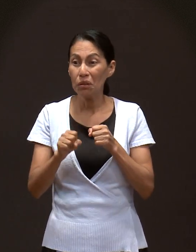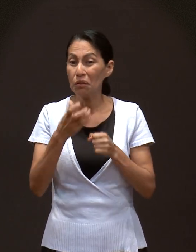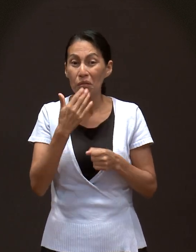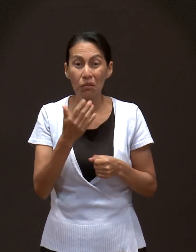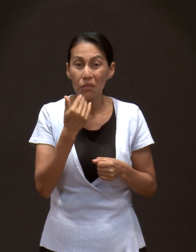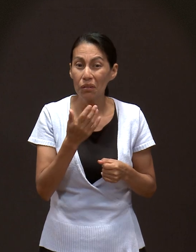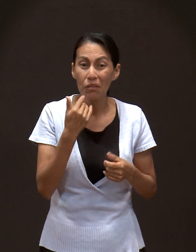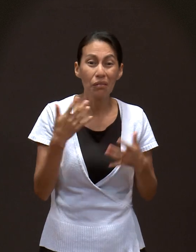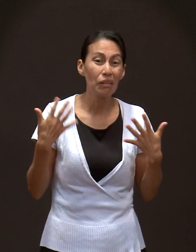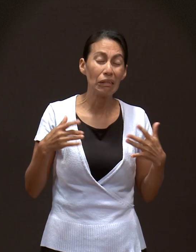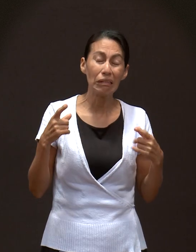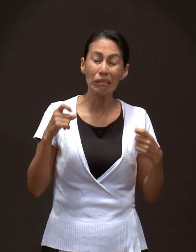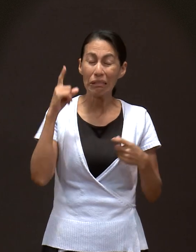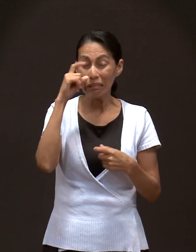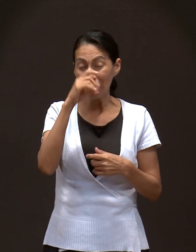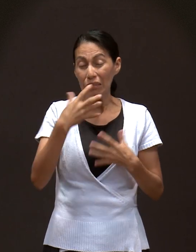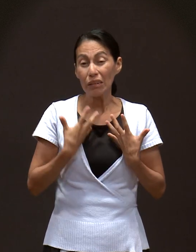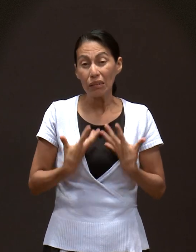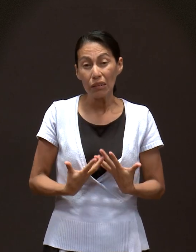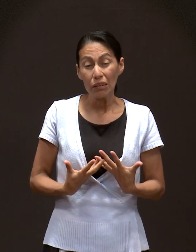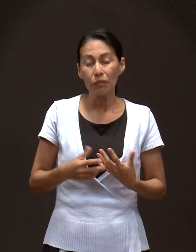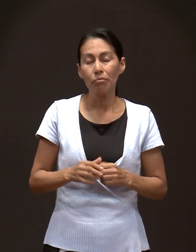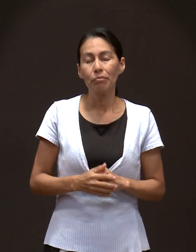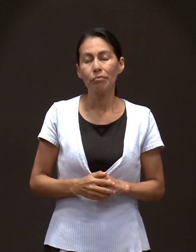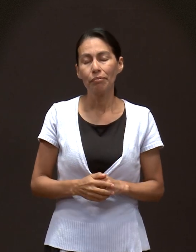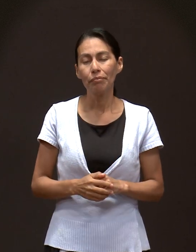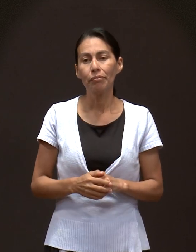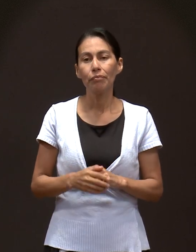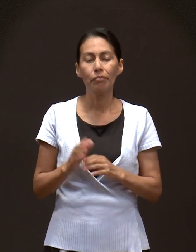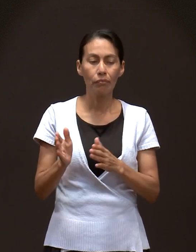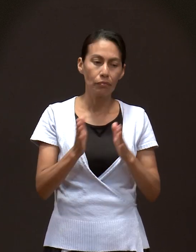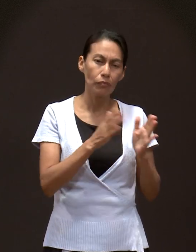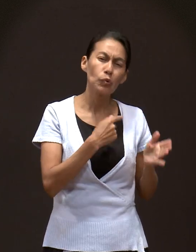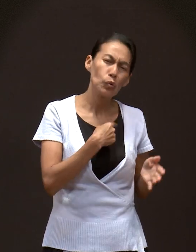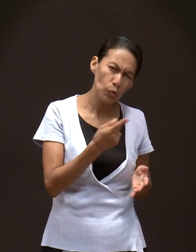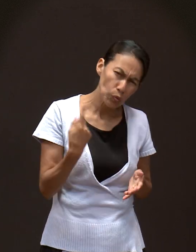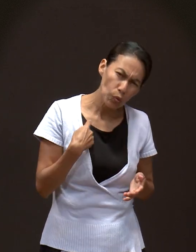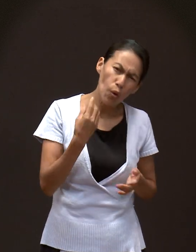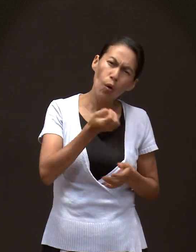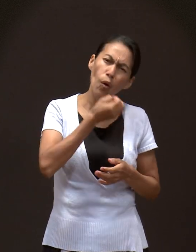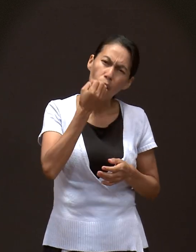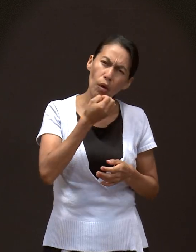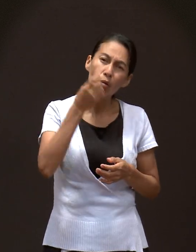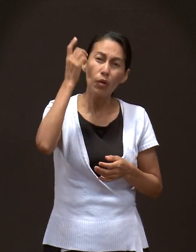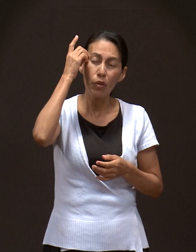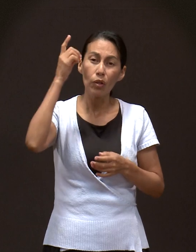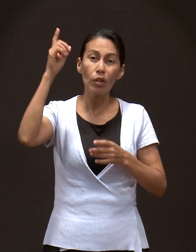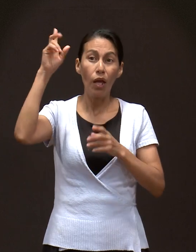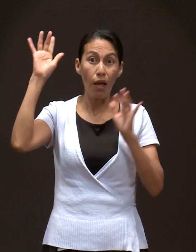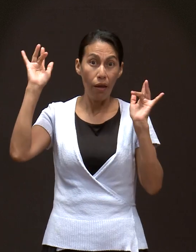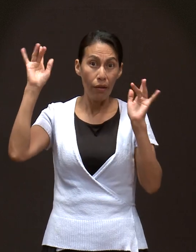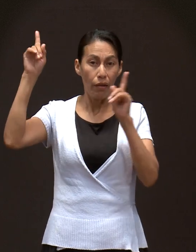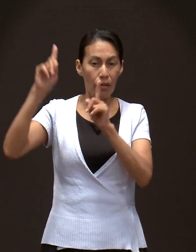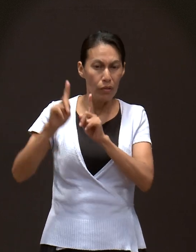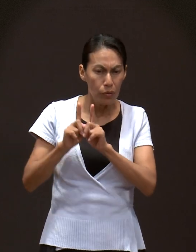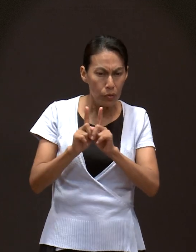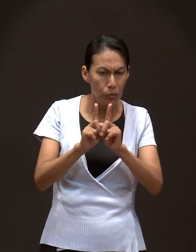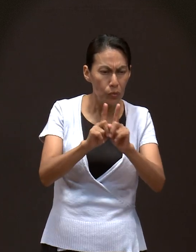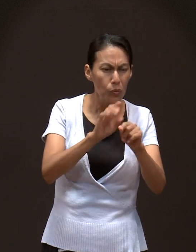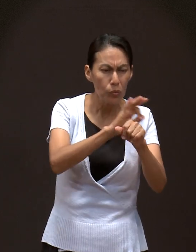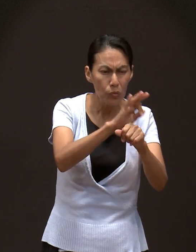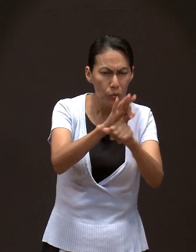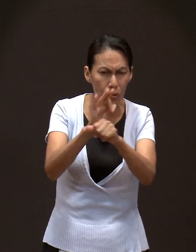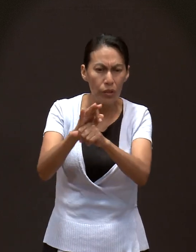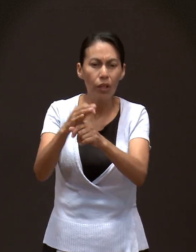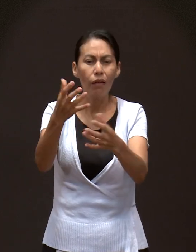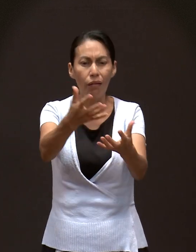sobrino tuyo, Joxán. Y que Dios pueda protegerlo, que pueda enviar